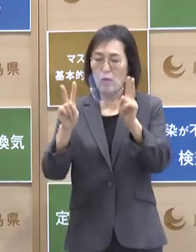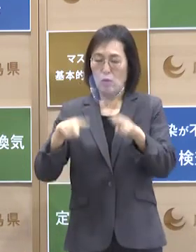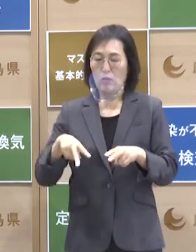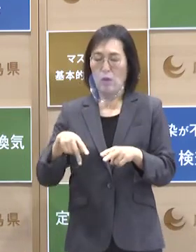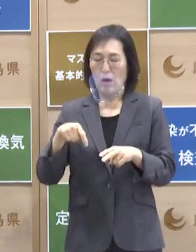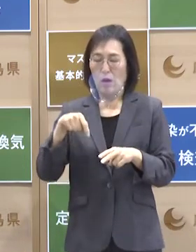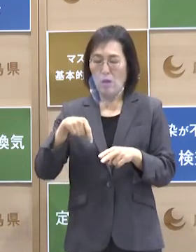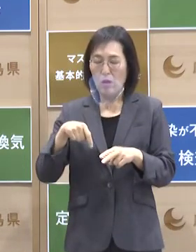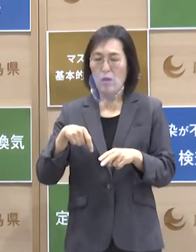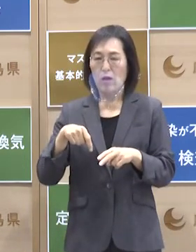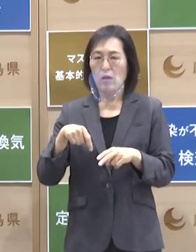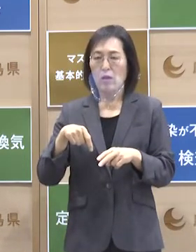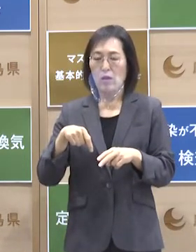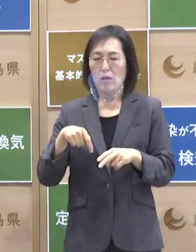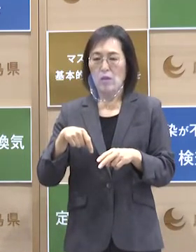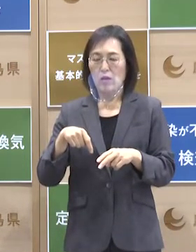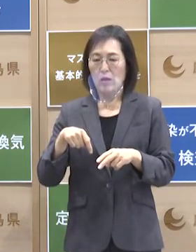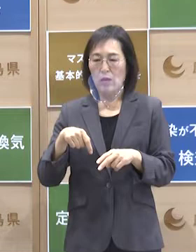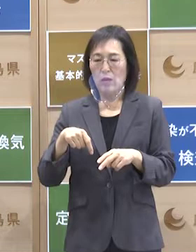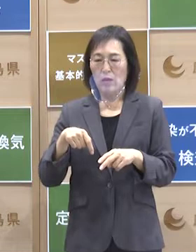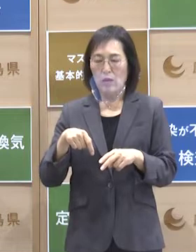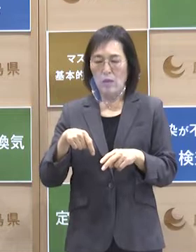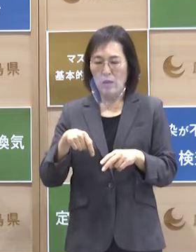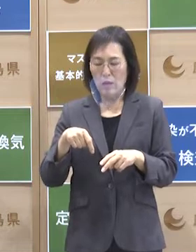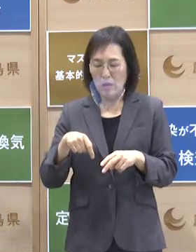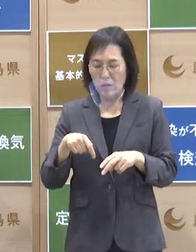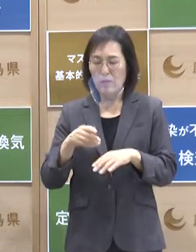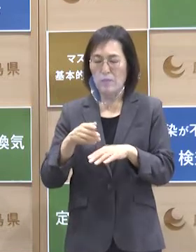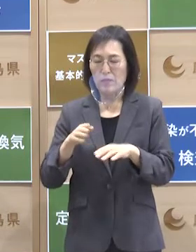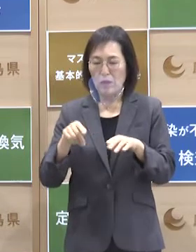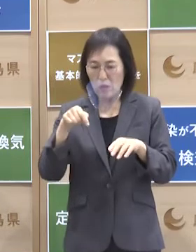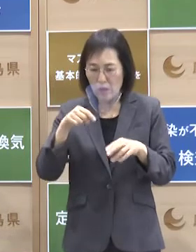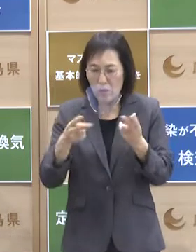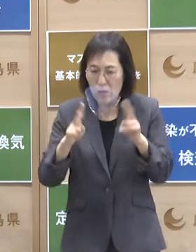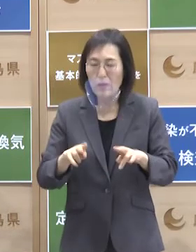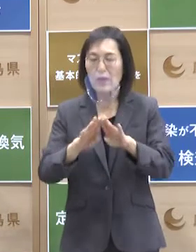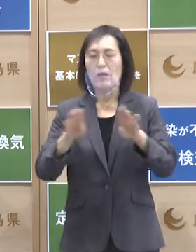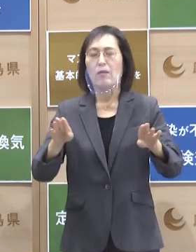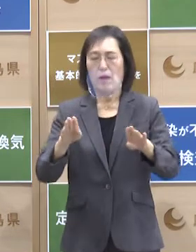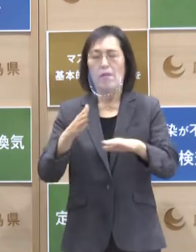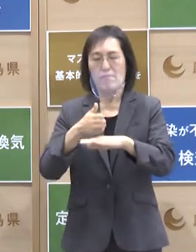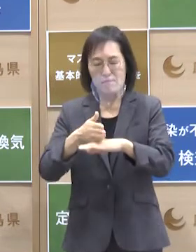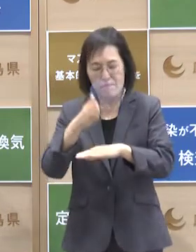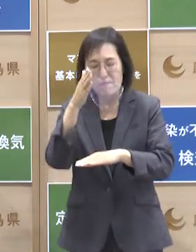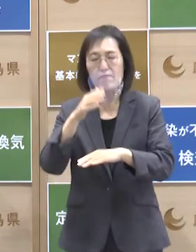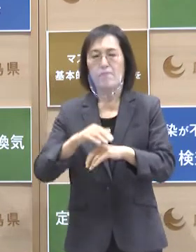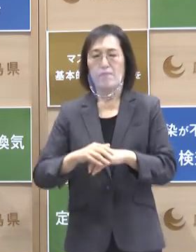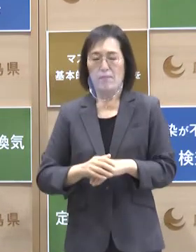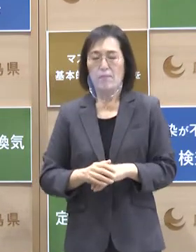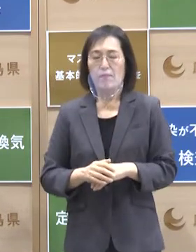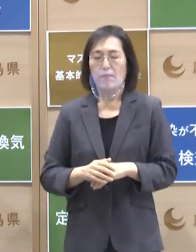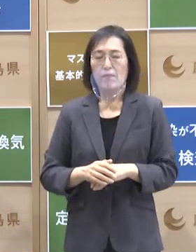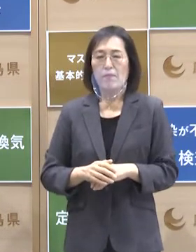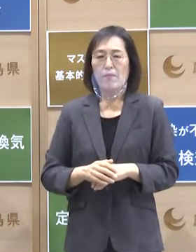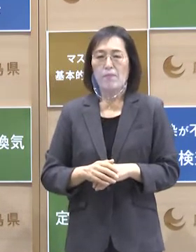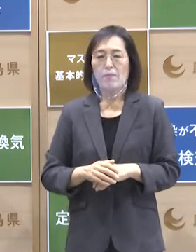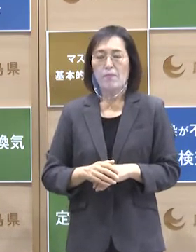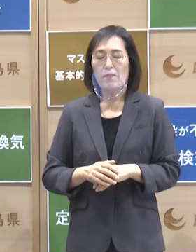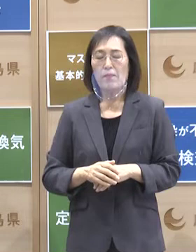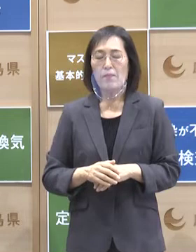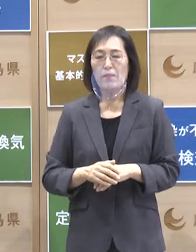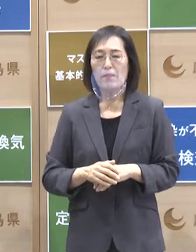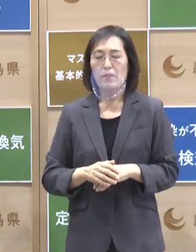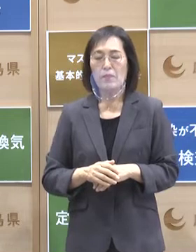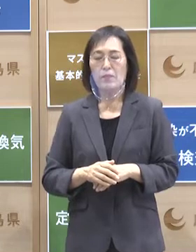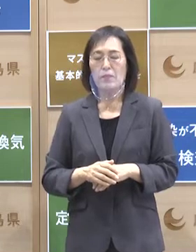な感謝をしたいという点ですけれども、G7 サミットを通じて、